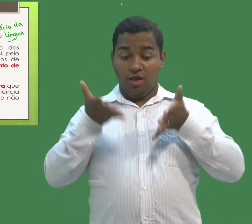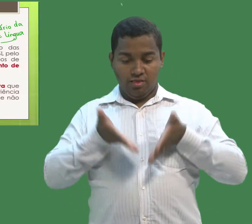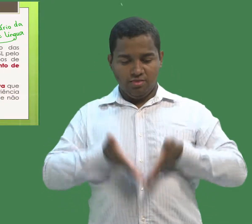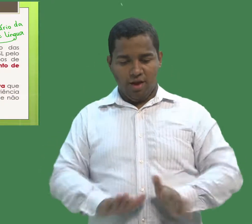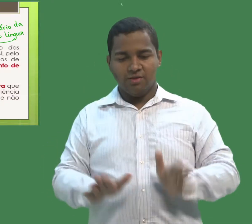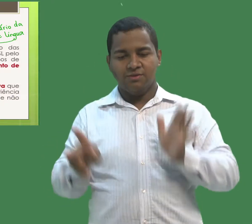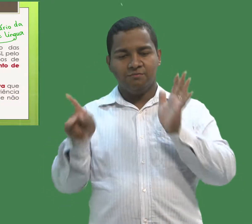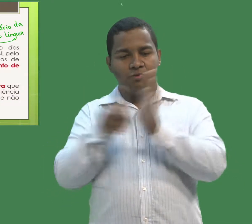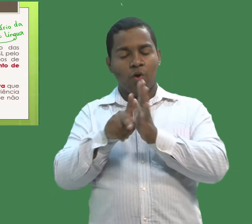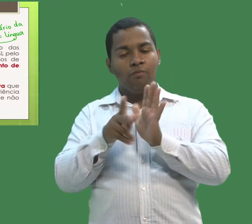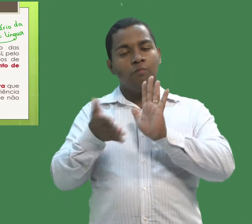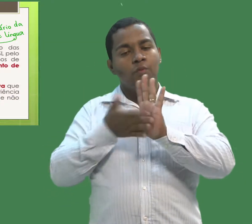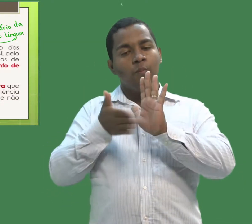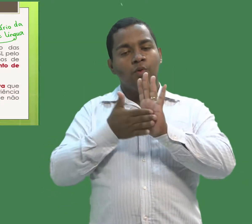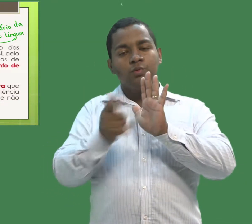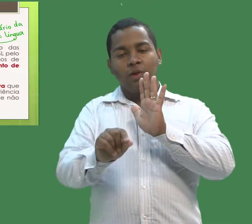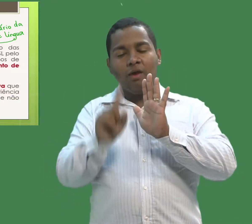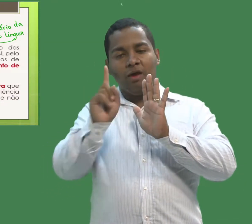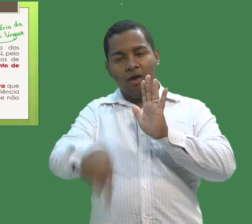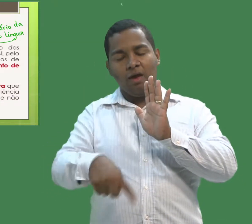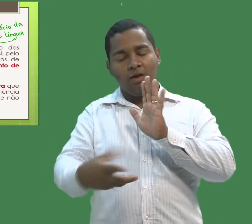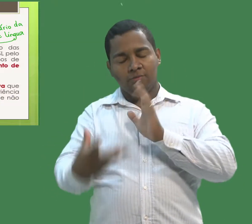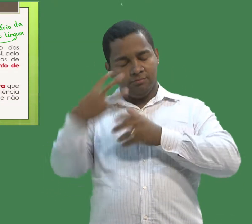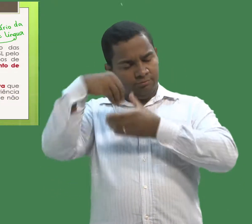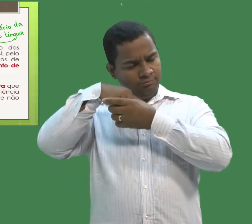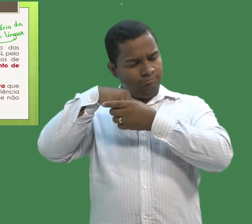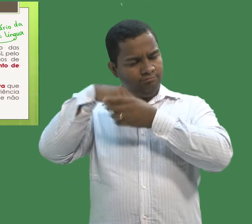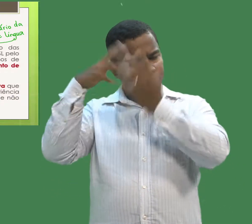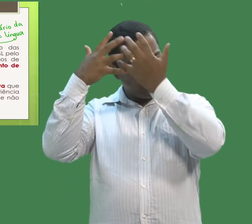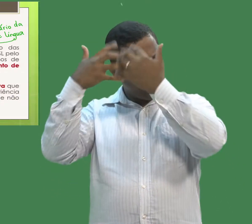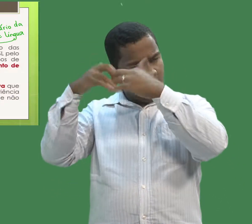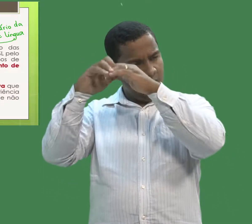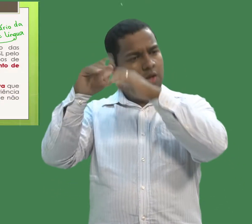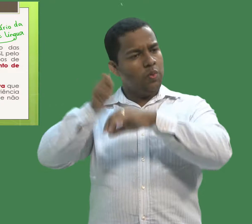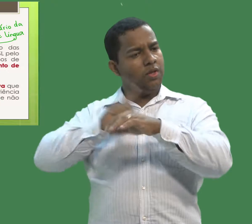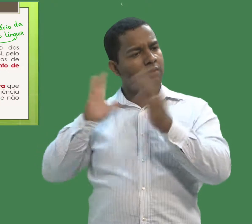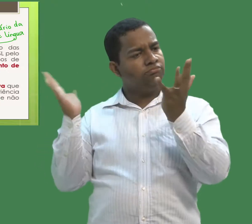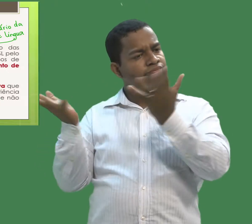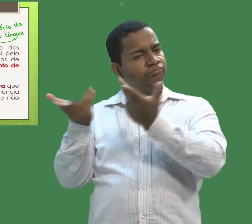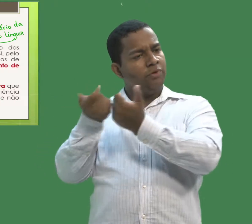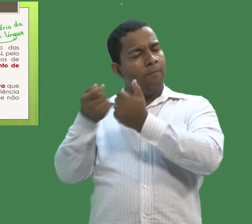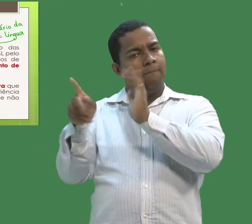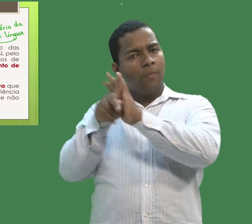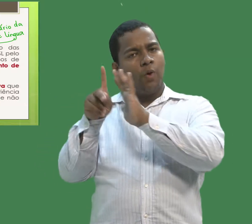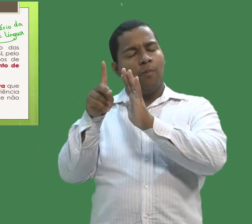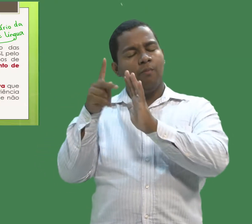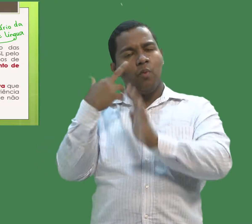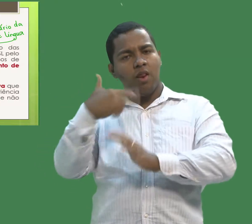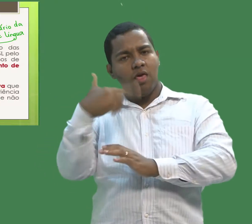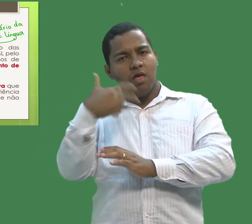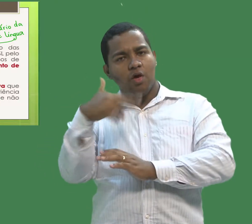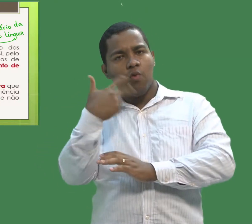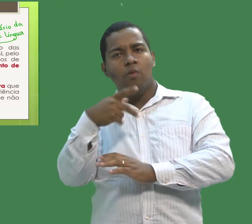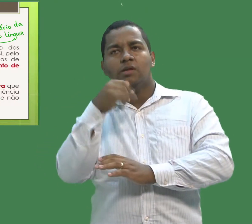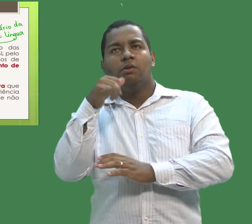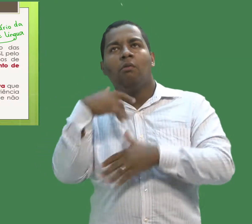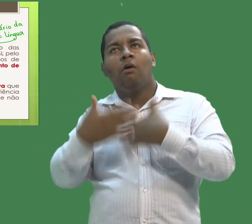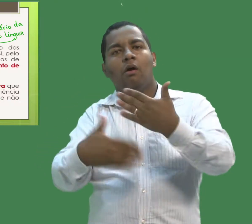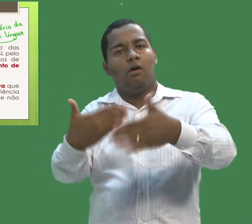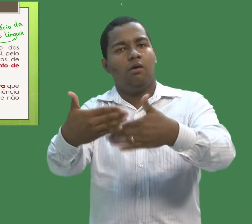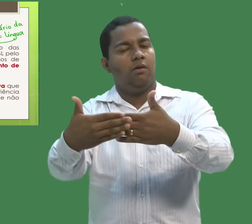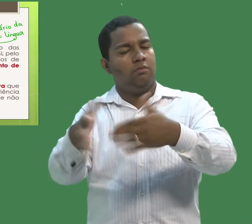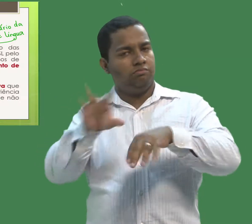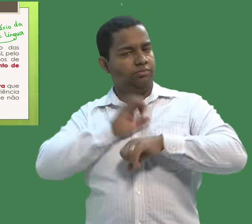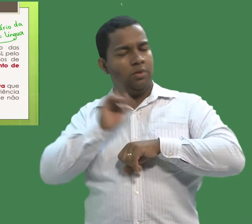já nasceu com essa proposta, já nasceu realmente internalizado dentro dele essa habilidade linguística, tá? Não, isso quer dizer, não foi